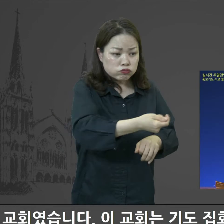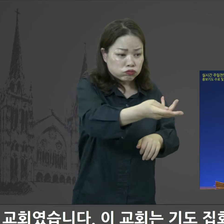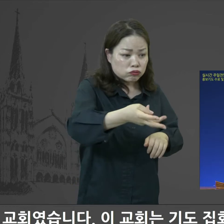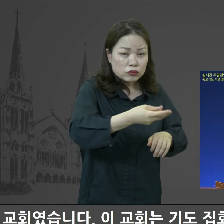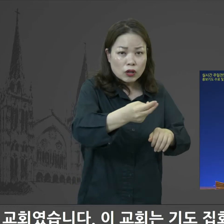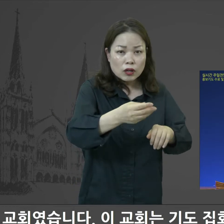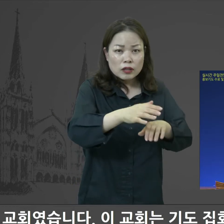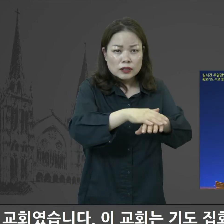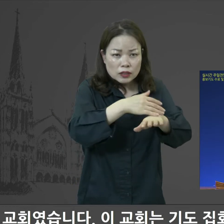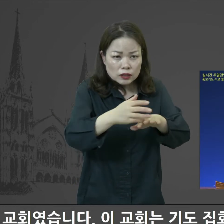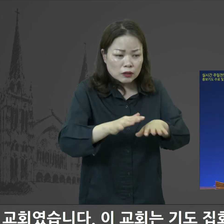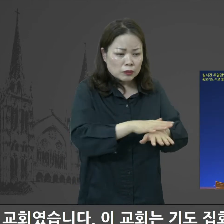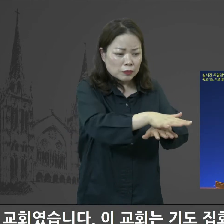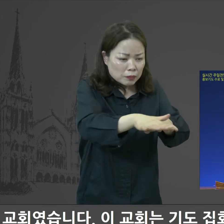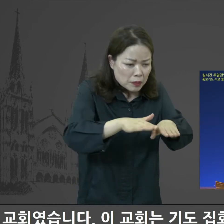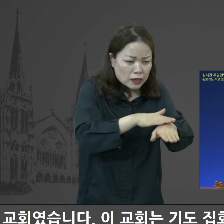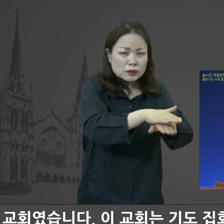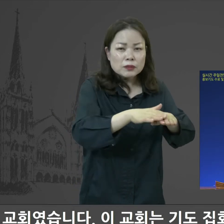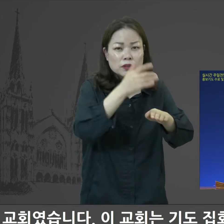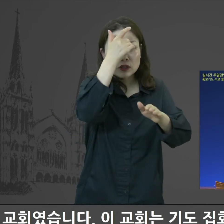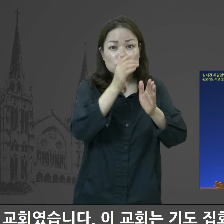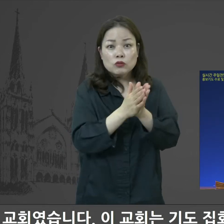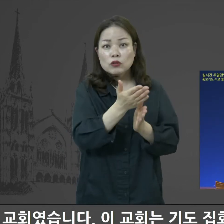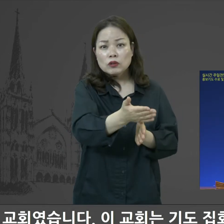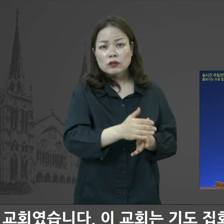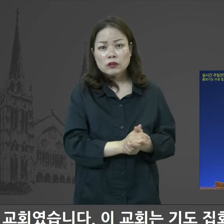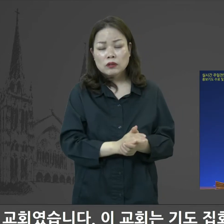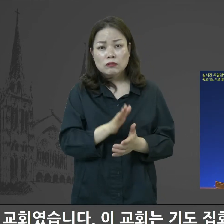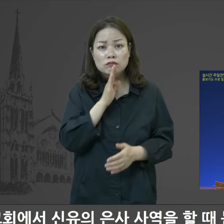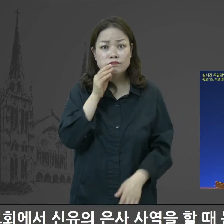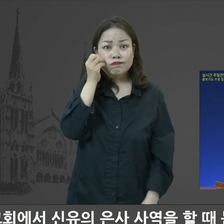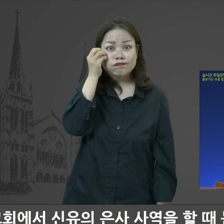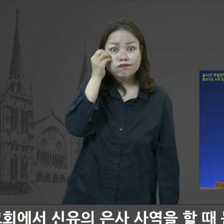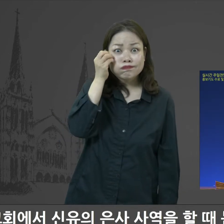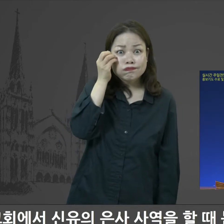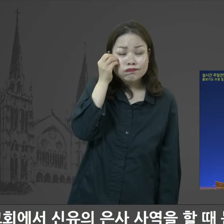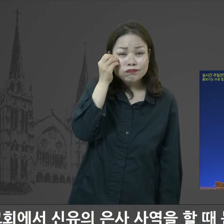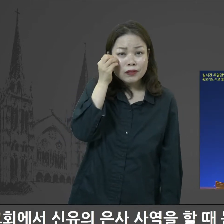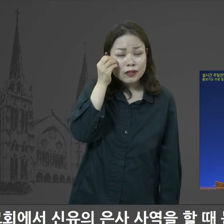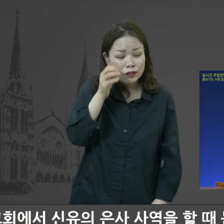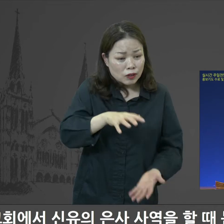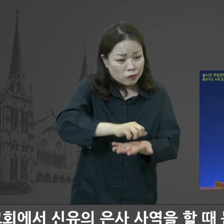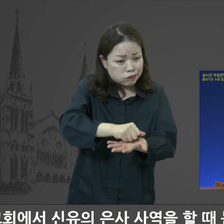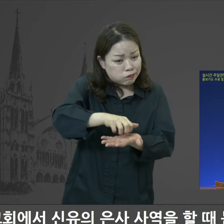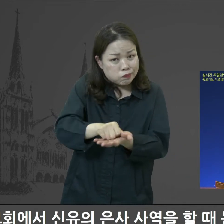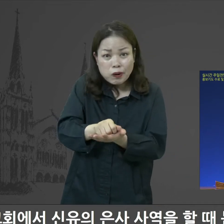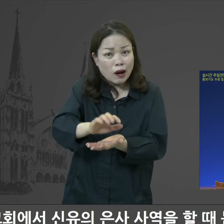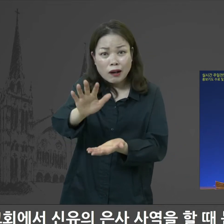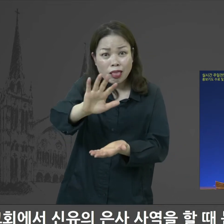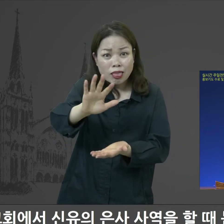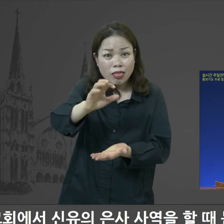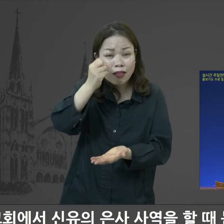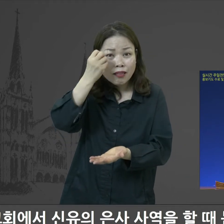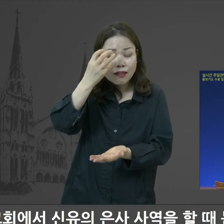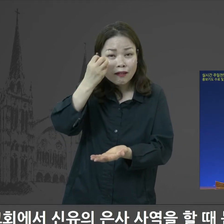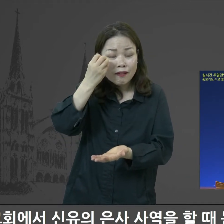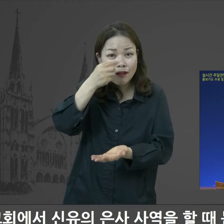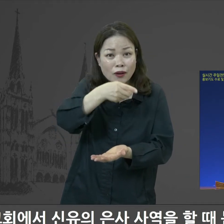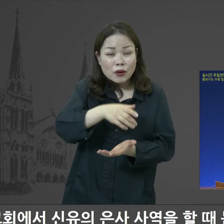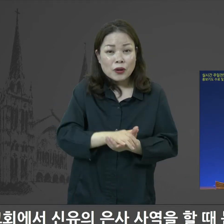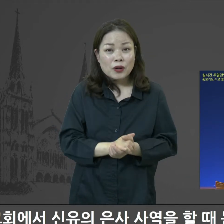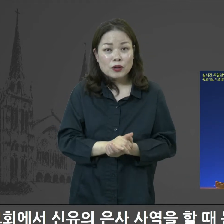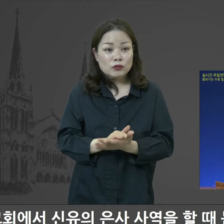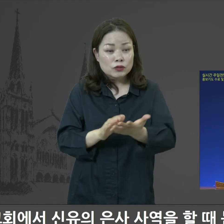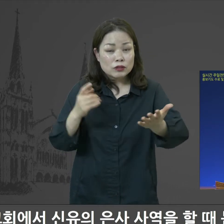이 밀가루를 막 이렇게 만지면서 기도를 하는 거예요. 여러분, 정말 이상하지 않습니까? 무슨 반죽을 하는 것도 아닌데 왜 이런 행동을 할까요? 지금